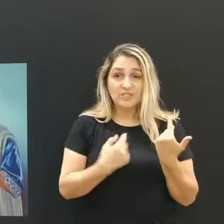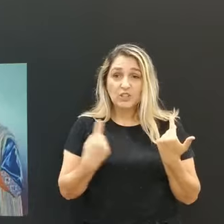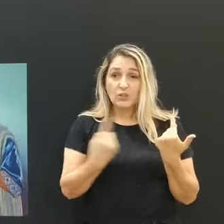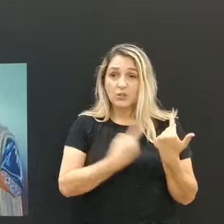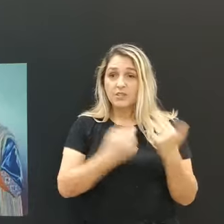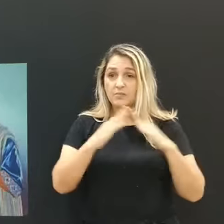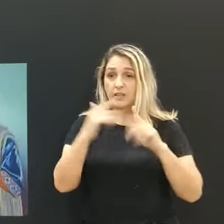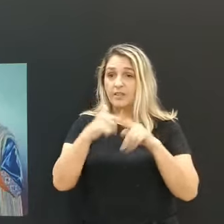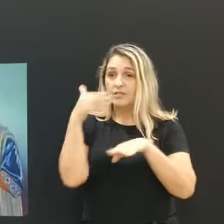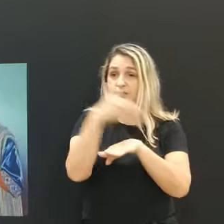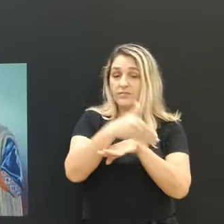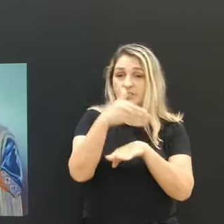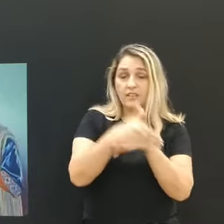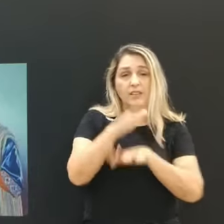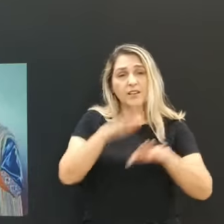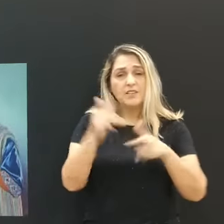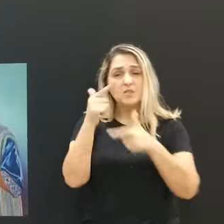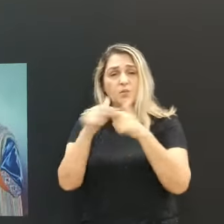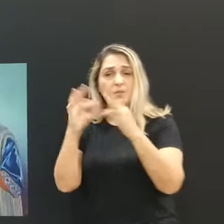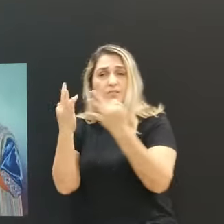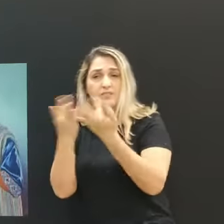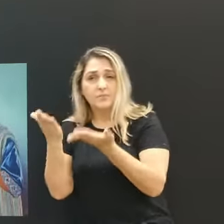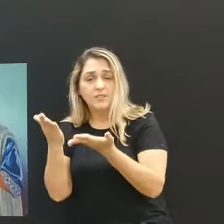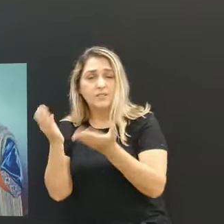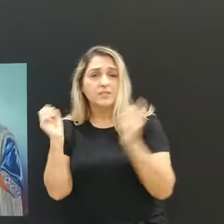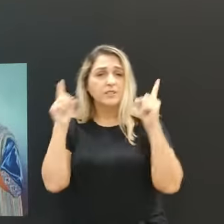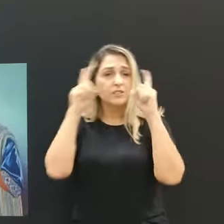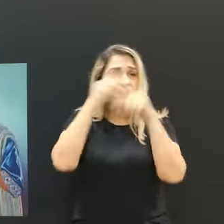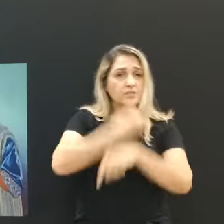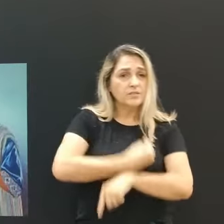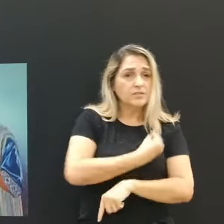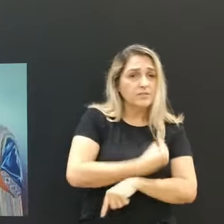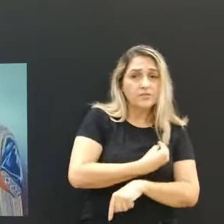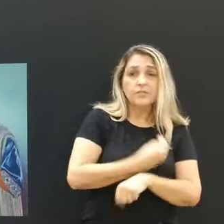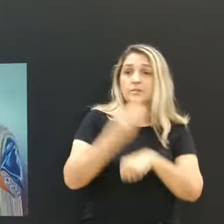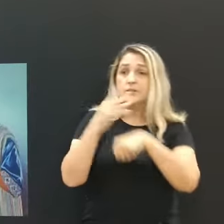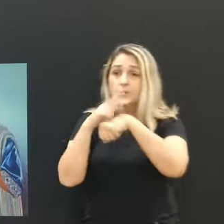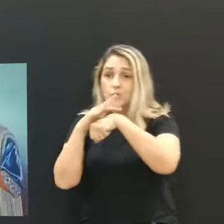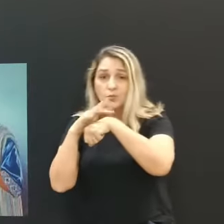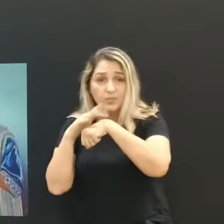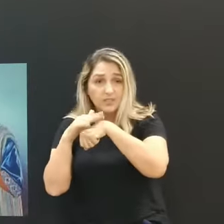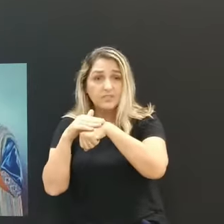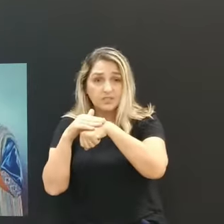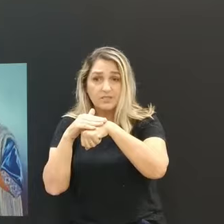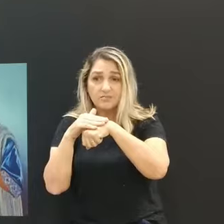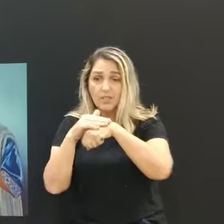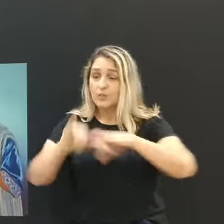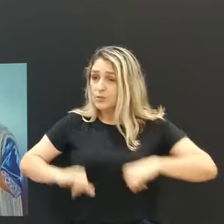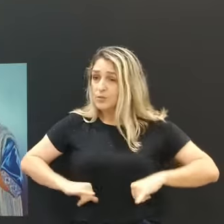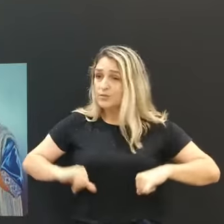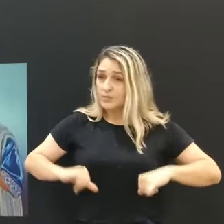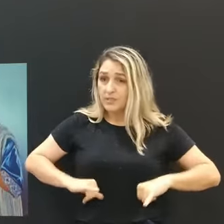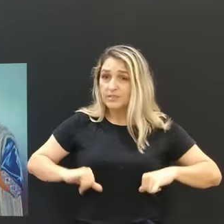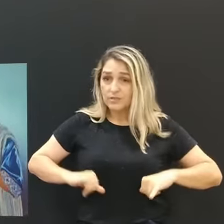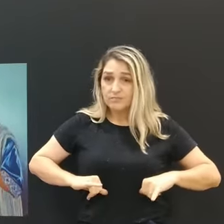superior. Já o publicano é uma pessoa como nós, que tem uma vida de dificuldades, problemas,